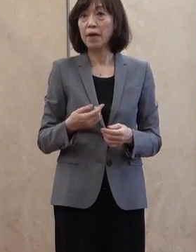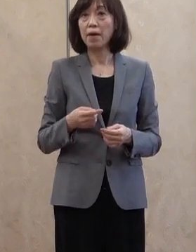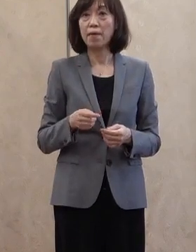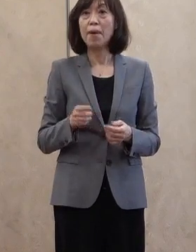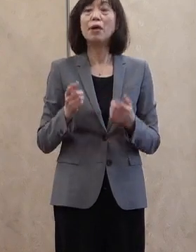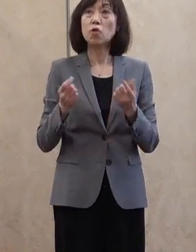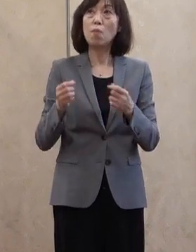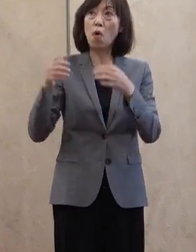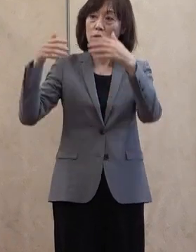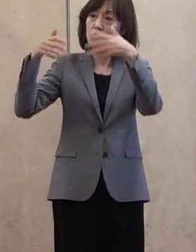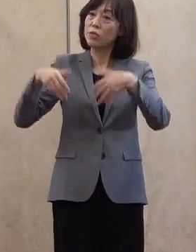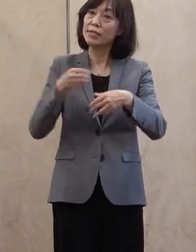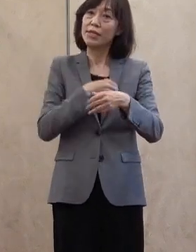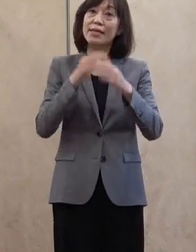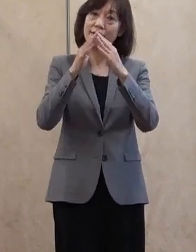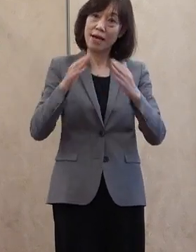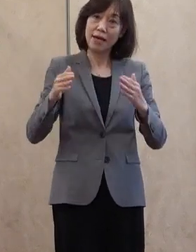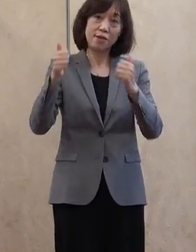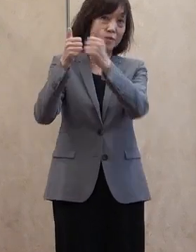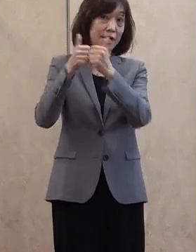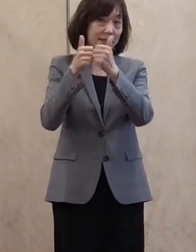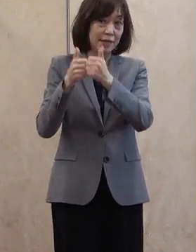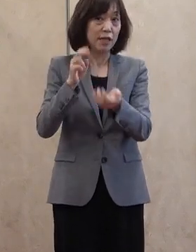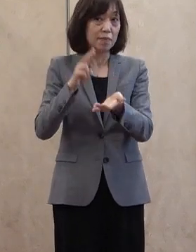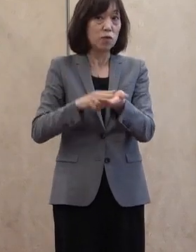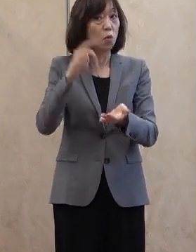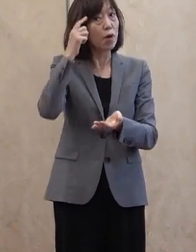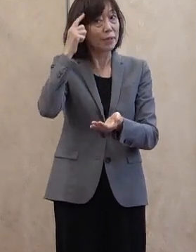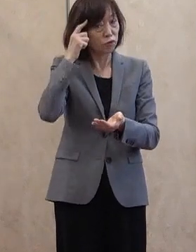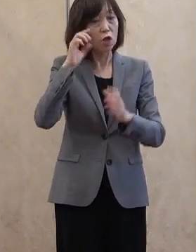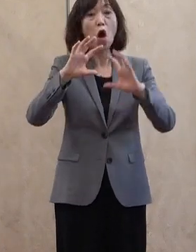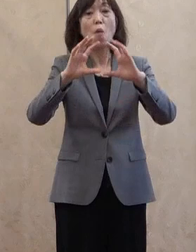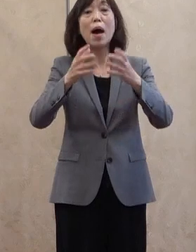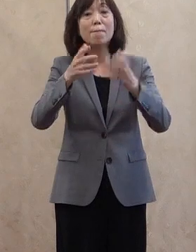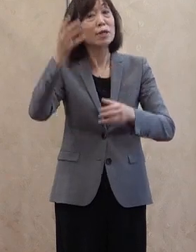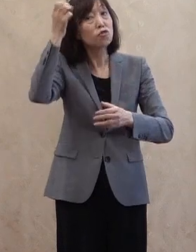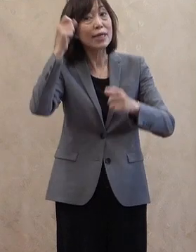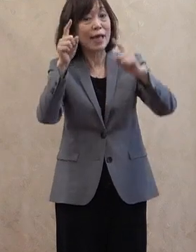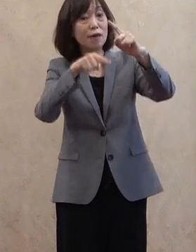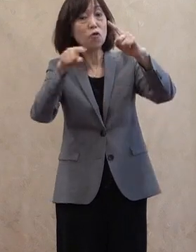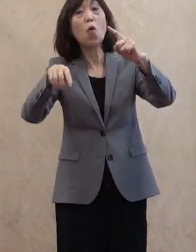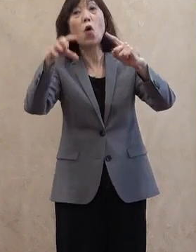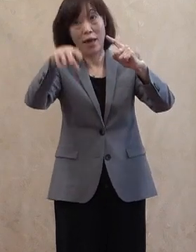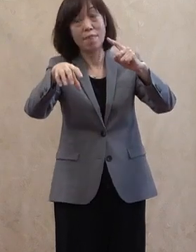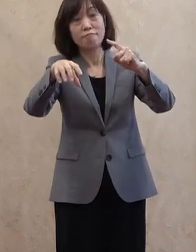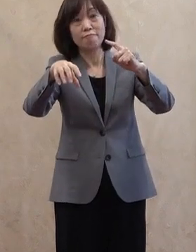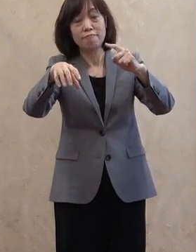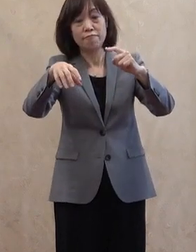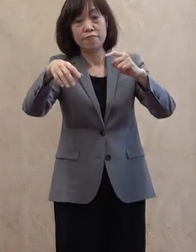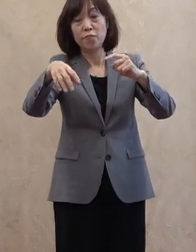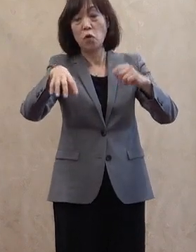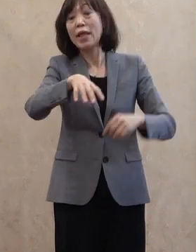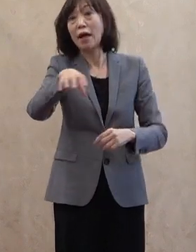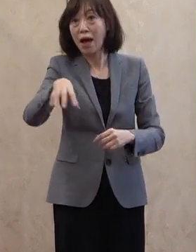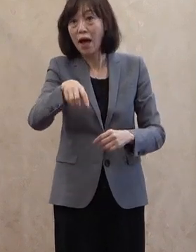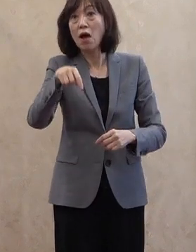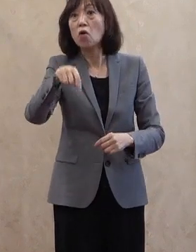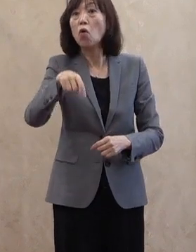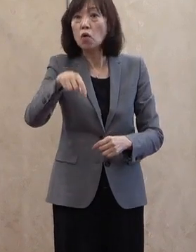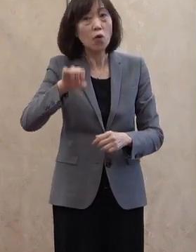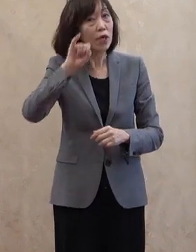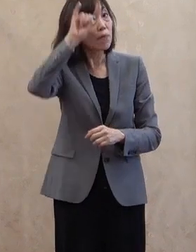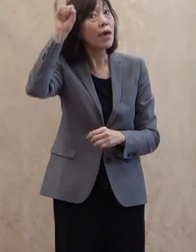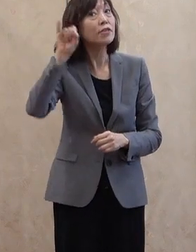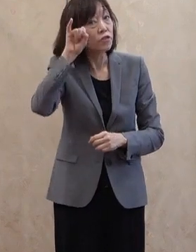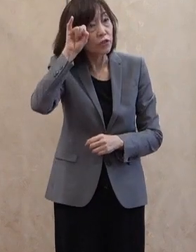の方と話し合われて決めることかもしれませんけども、万博記念公園で予定されているということなんですけども、これというのは知事がイメージされているものとしては